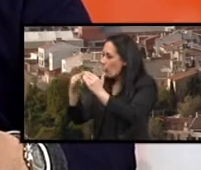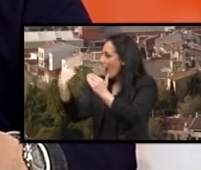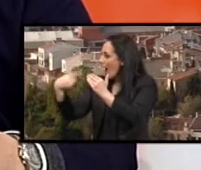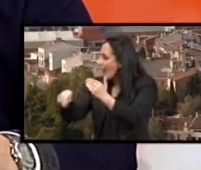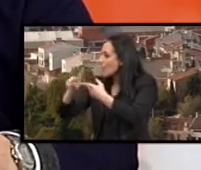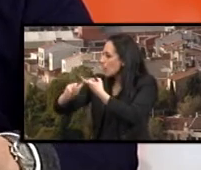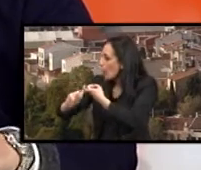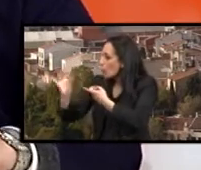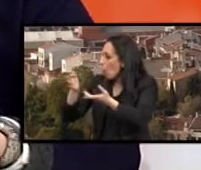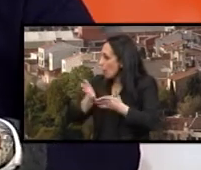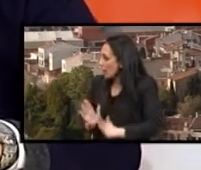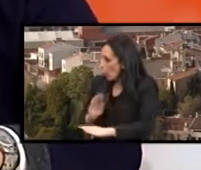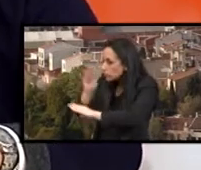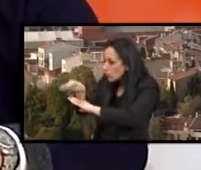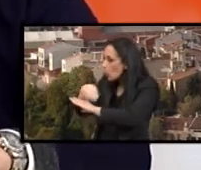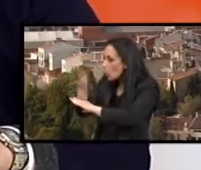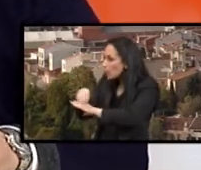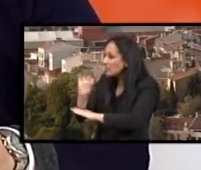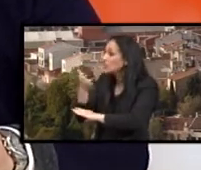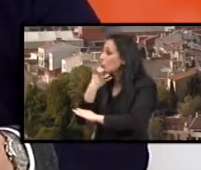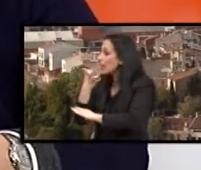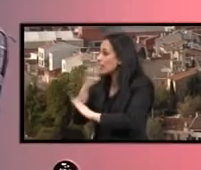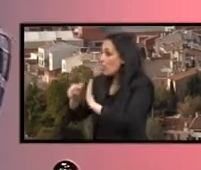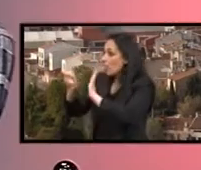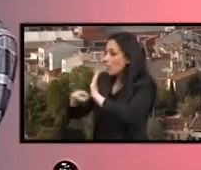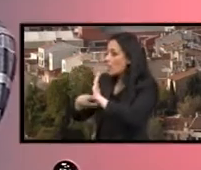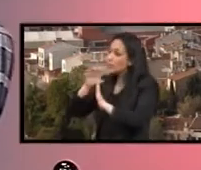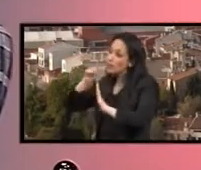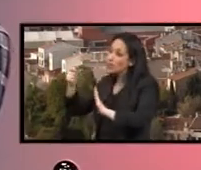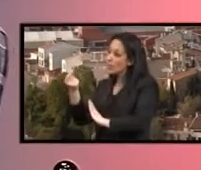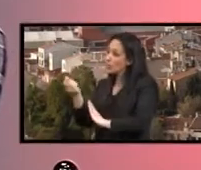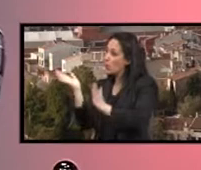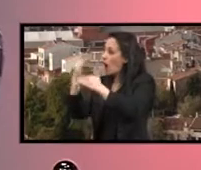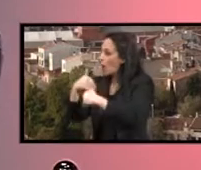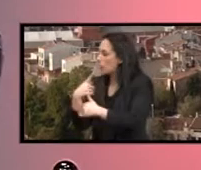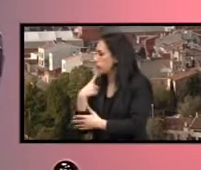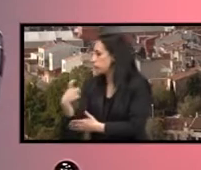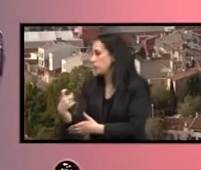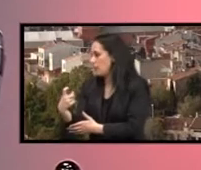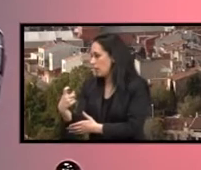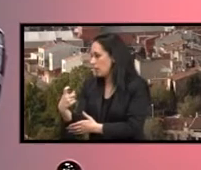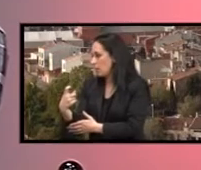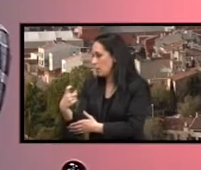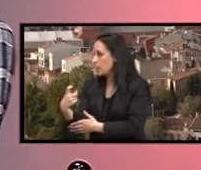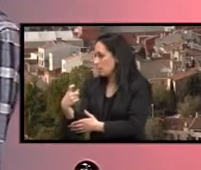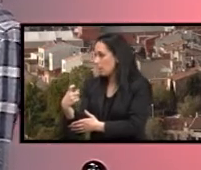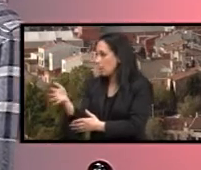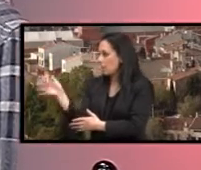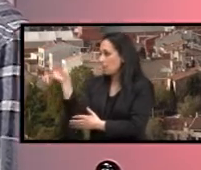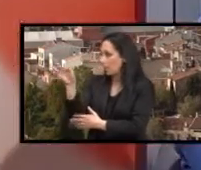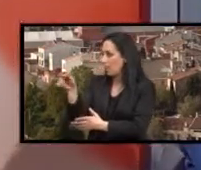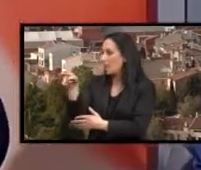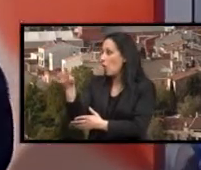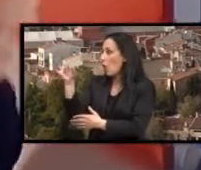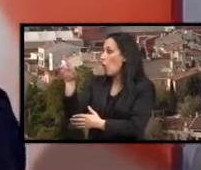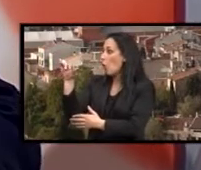sense aquesta ajuda realment se l'estan posant molt, molt difícil. Clar. Digues, Oriol. Home, doncs clar, quan sents anuncis aquests, a